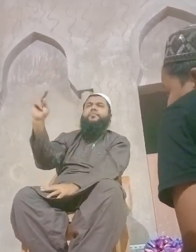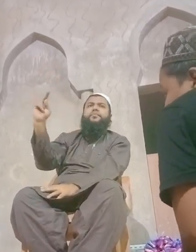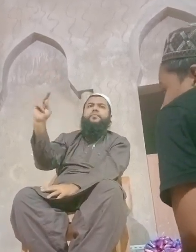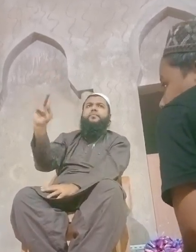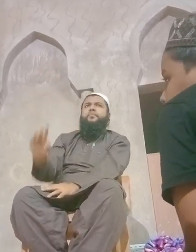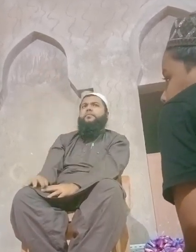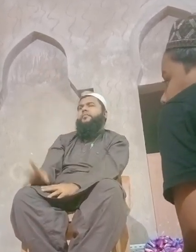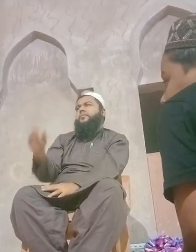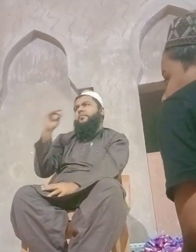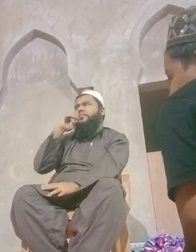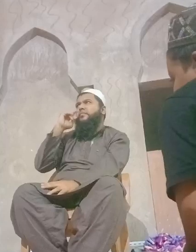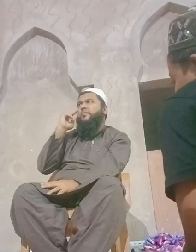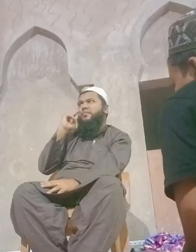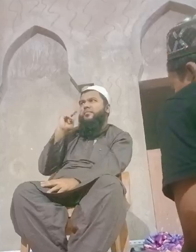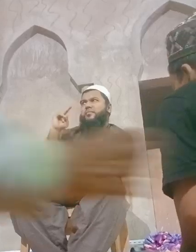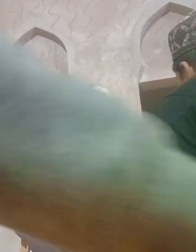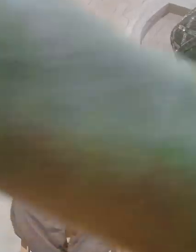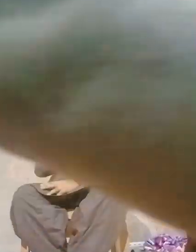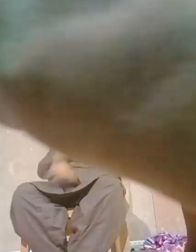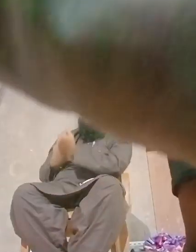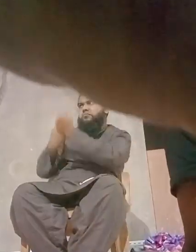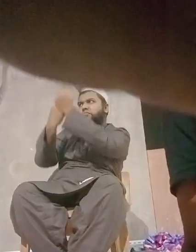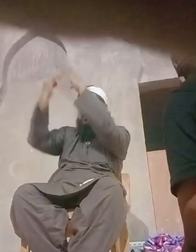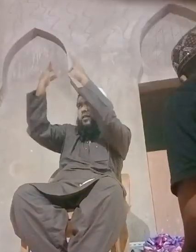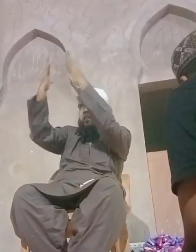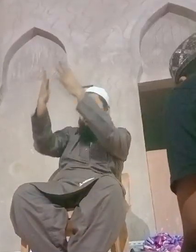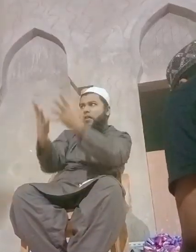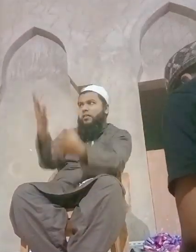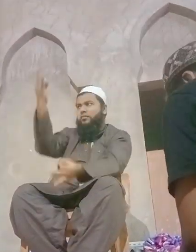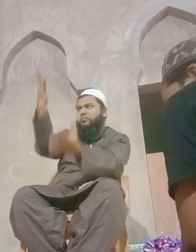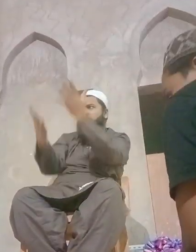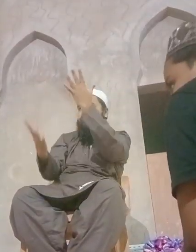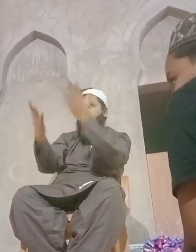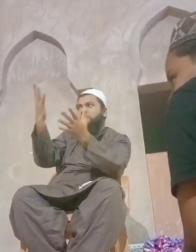এই কথা। মরণের ভয় ঈমানওয়ালারা করে না,